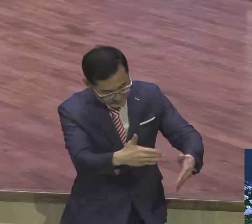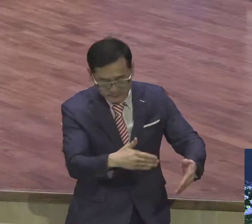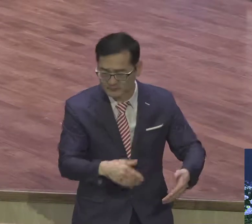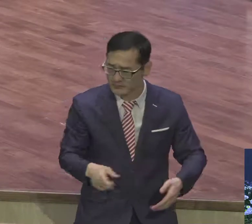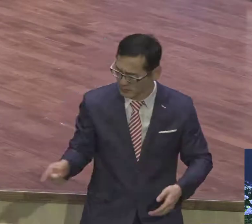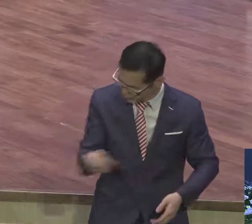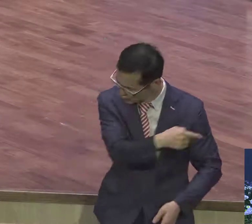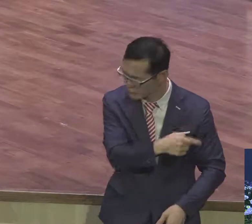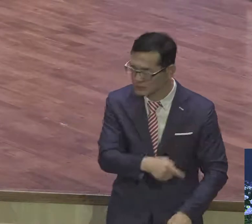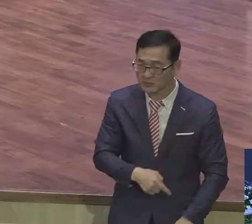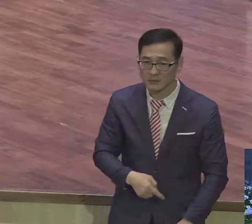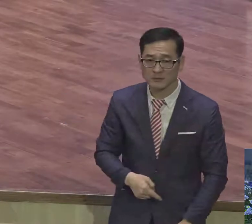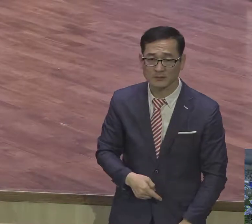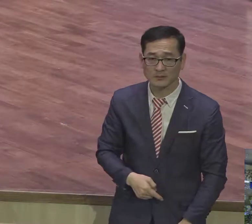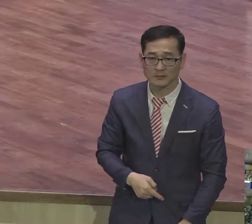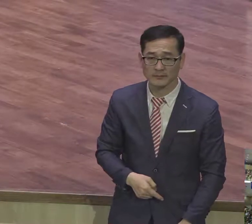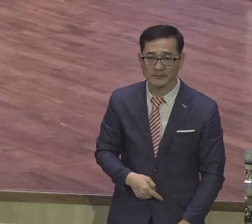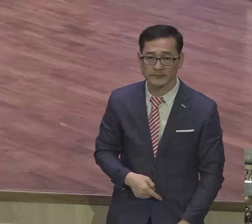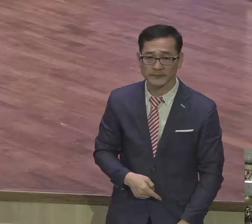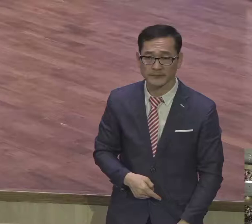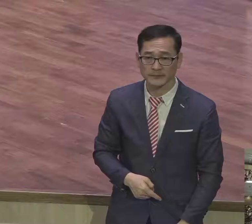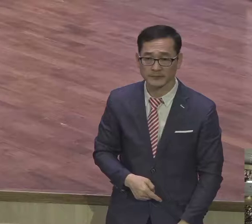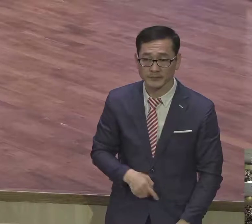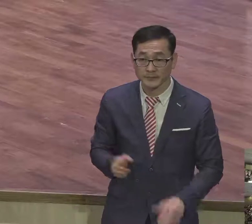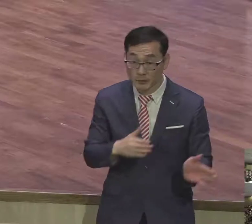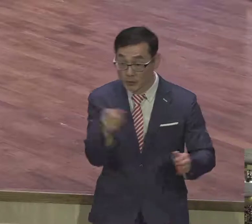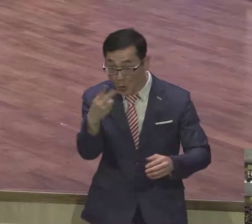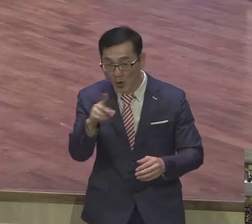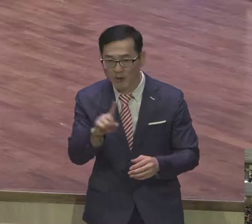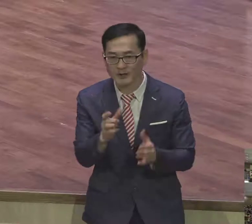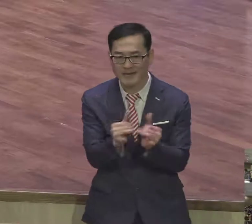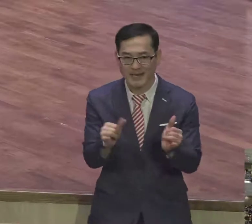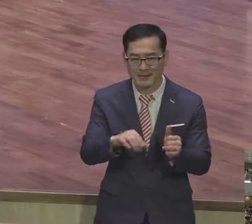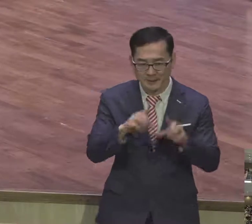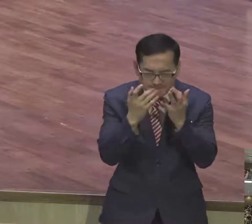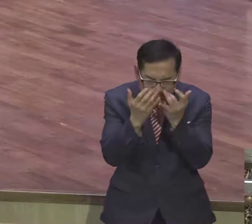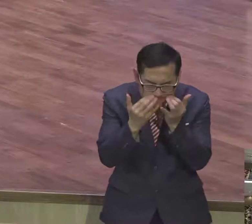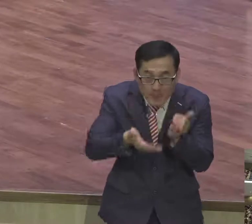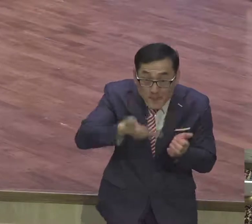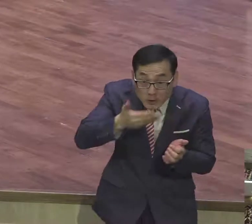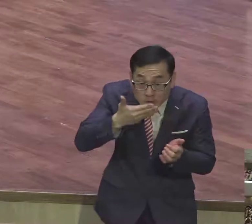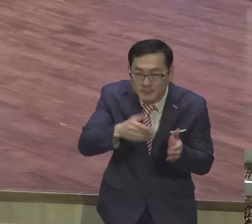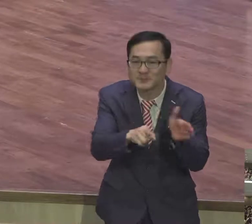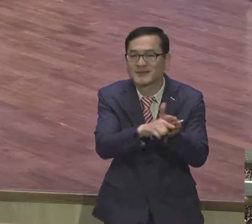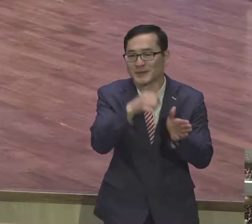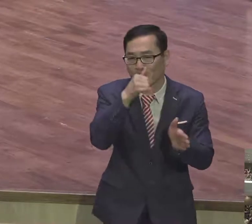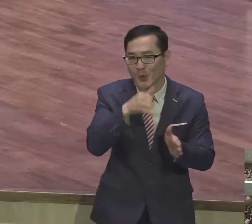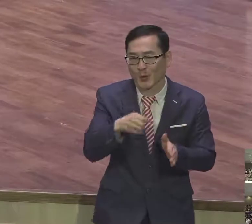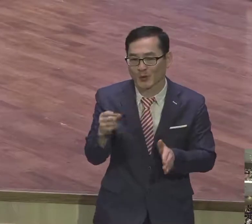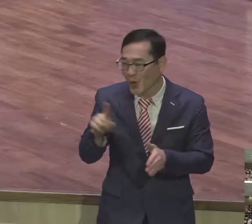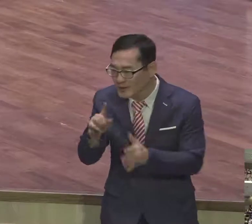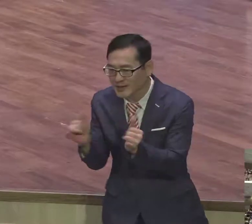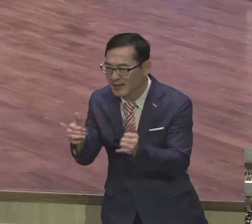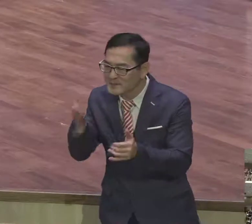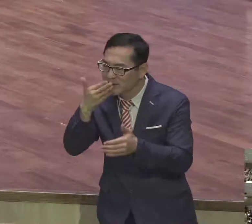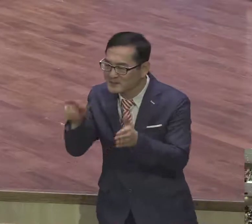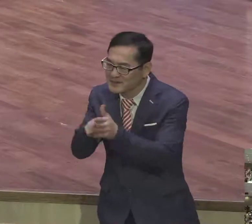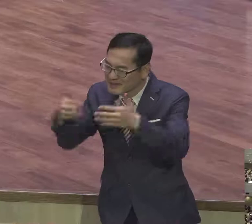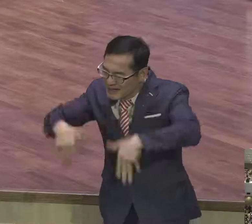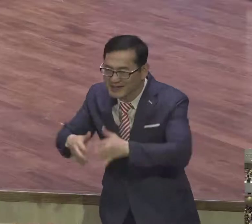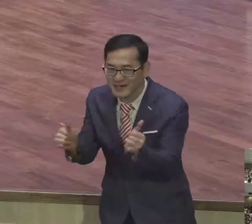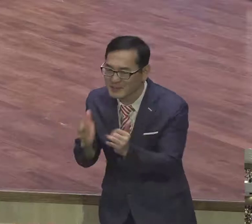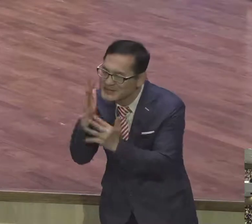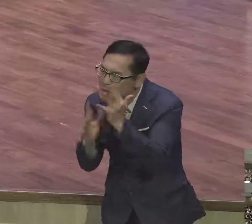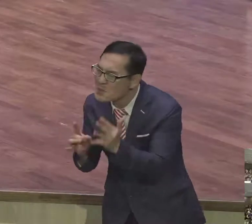제시합니다 2절입니다 어떤 사람은 모든 것을 먹을 만한 믿음이 있고 믿음이 연약한 자는 채소만 먹는이라 먹는